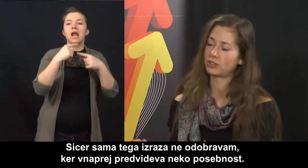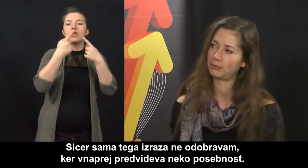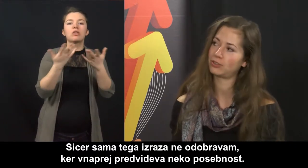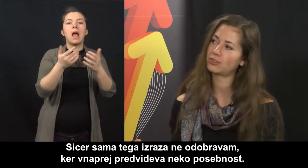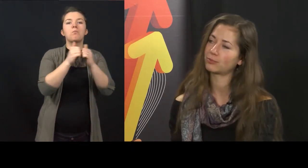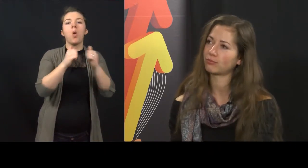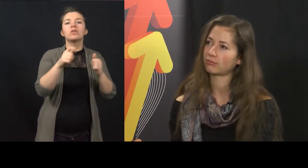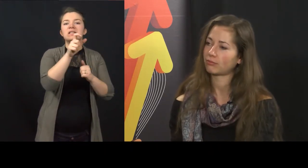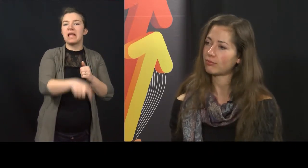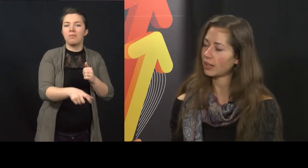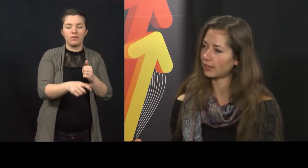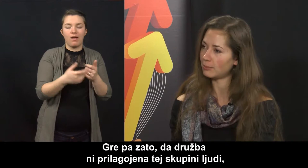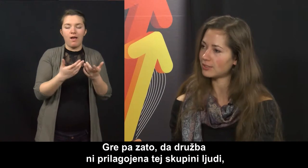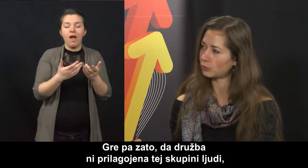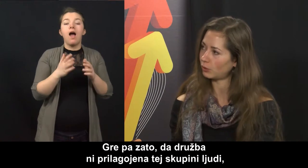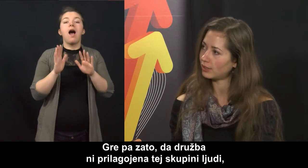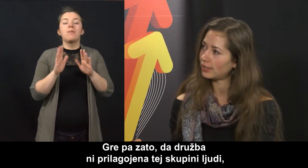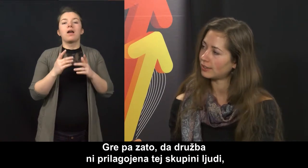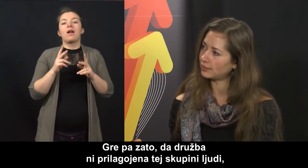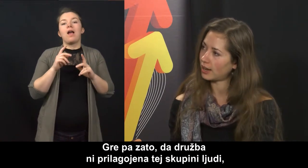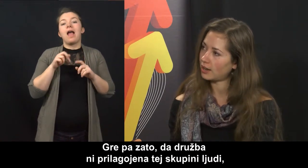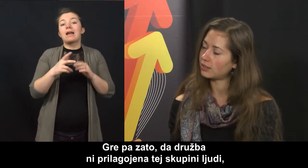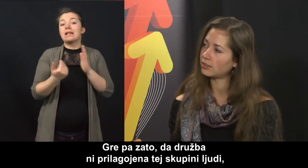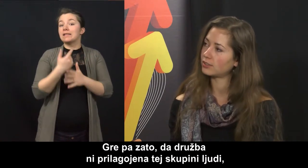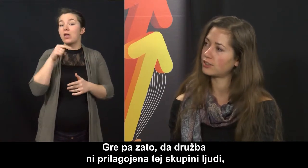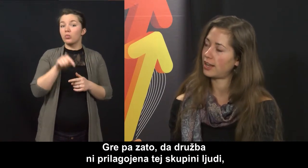neko posebnost. Gre pa za to,